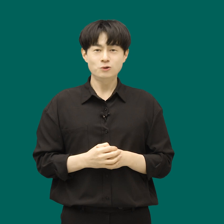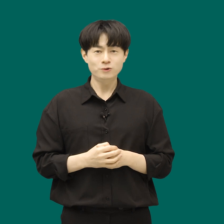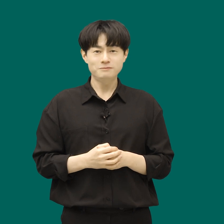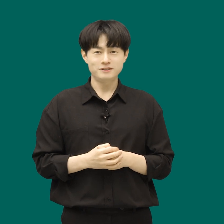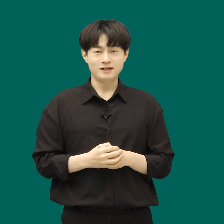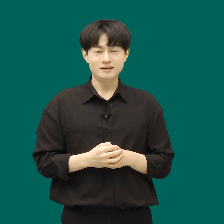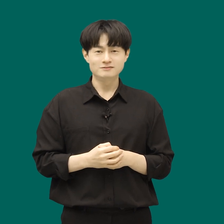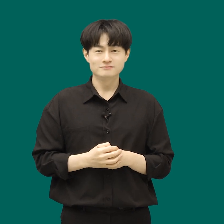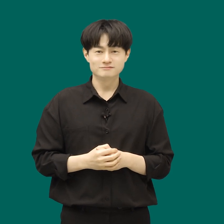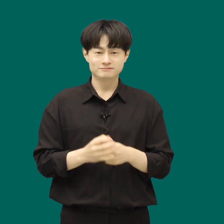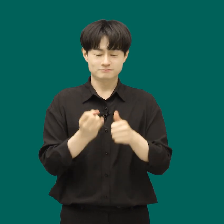이혼입니다.